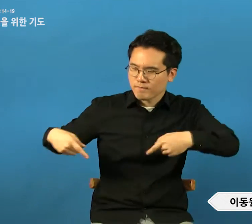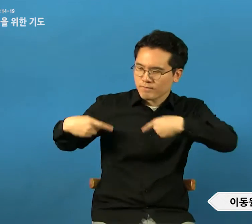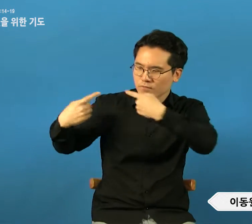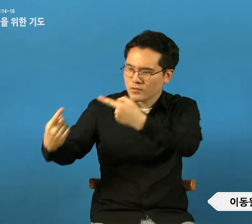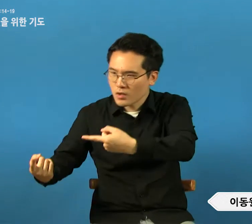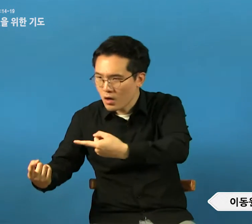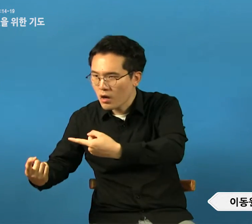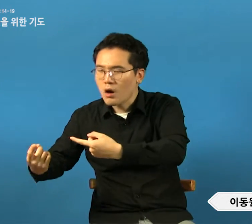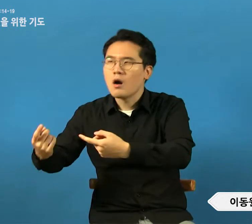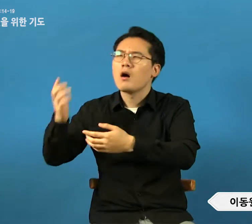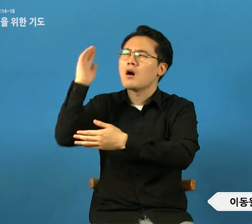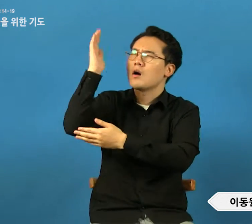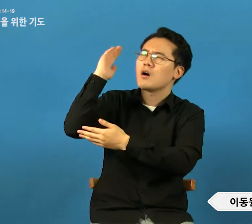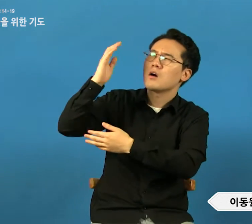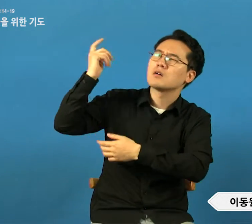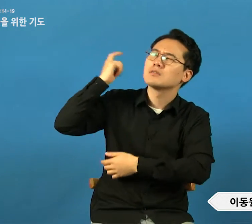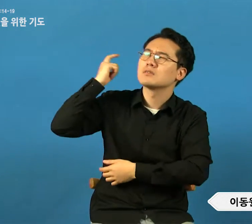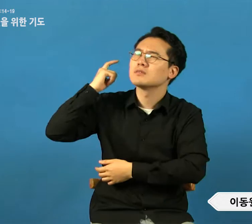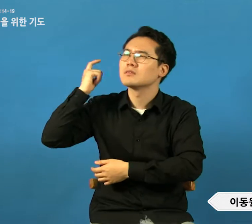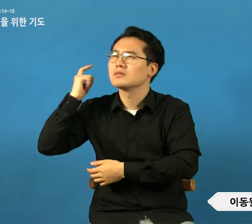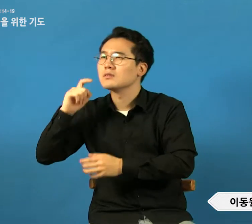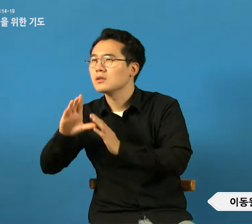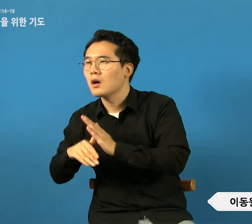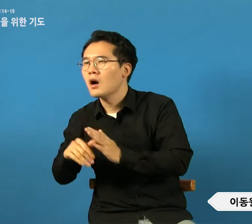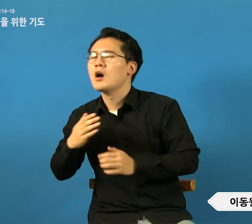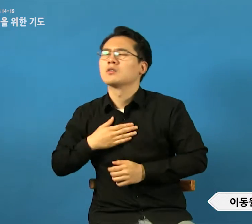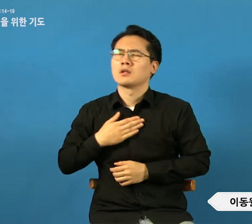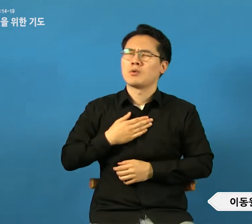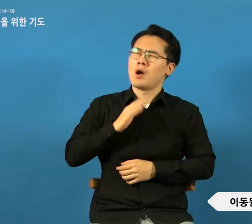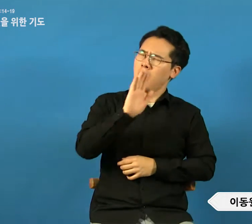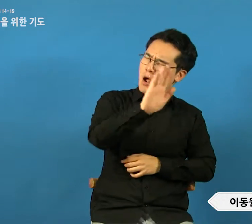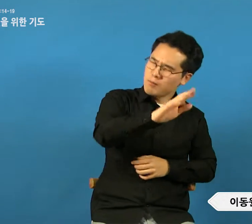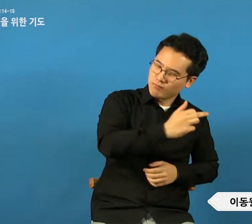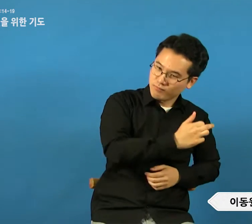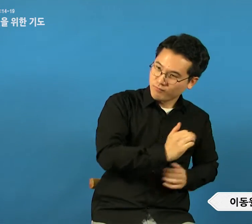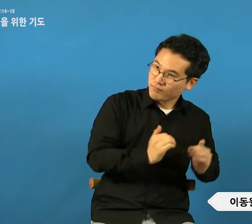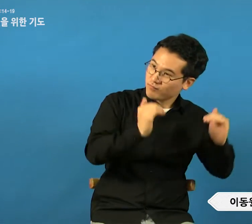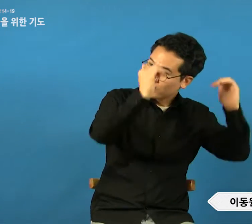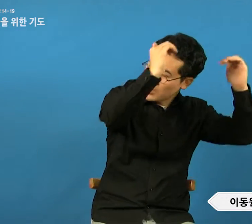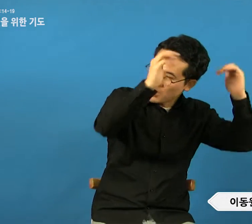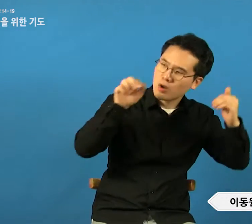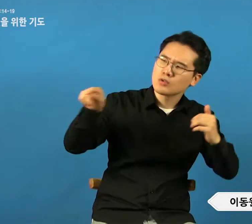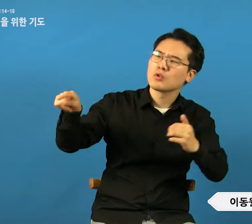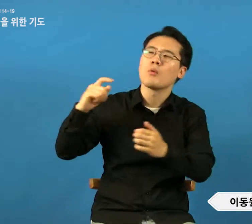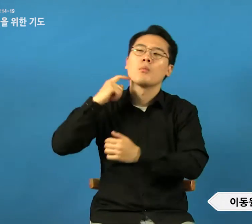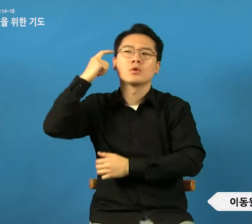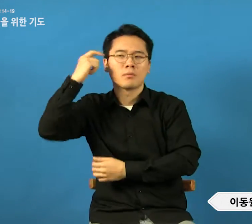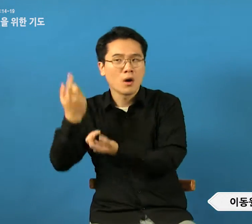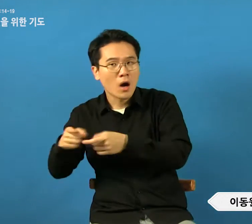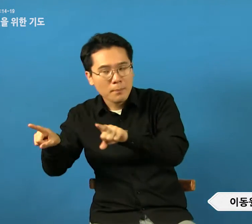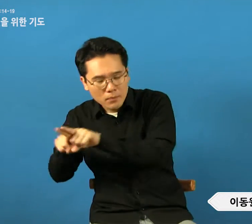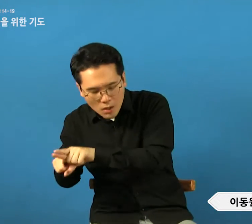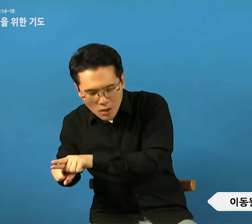합니다. 나 커서 저 목사님과 함께 찬양을 전 세계에서 불렀으면 좋겠다.